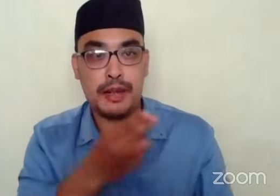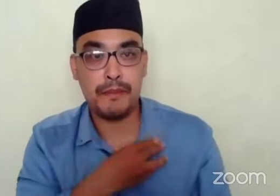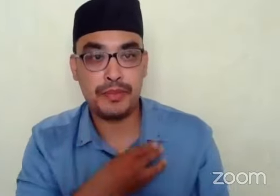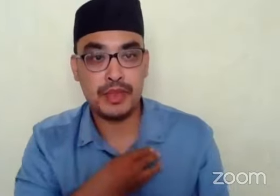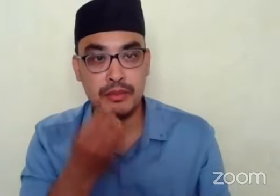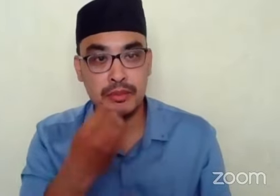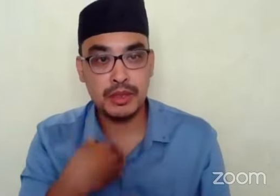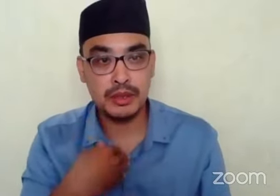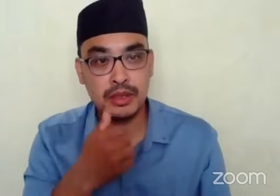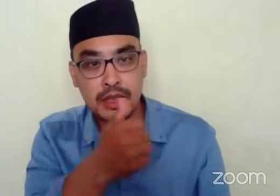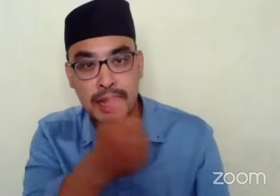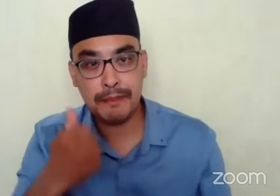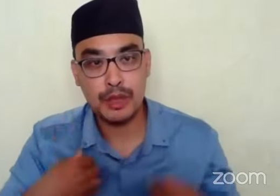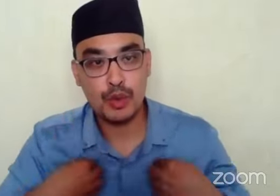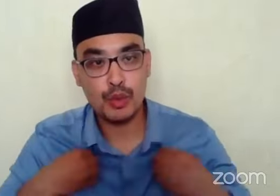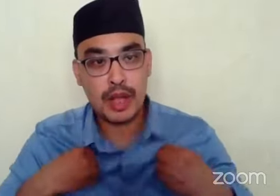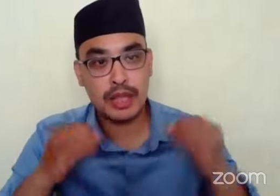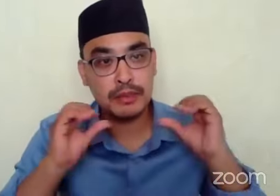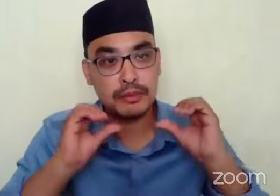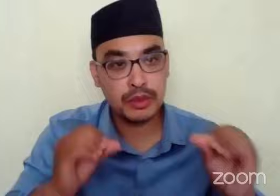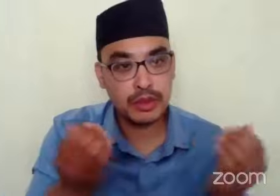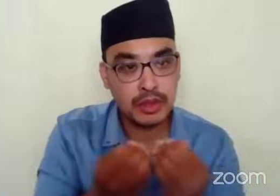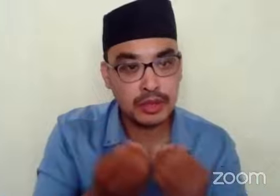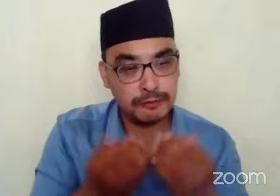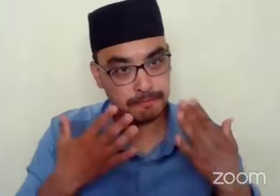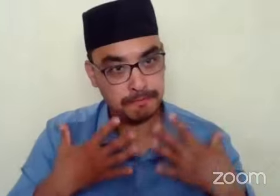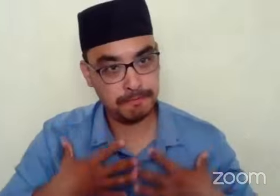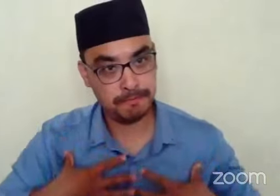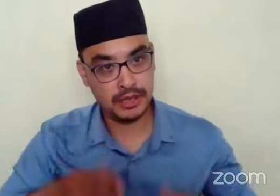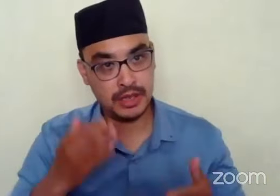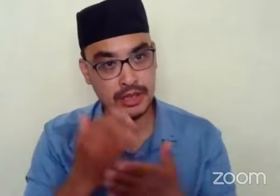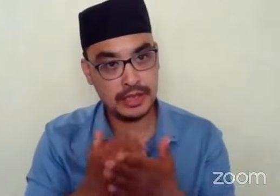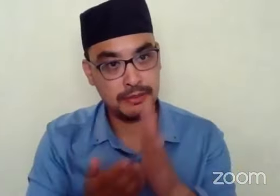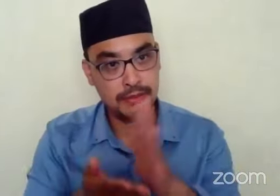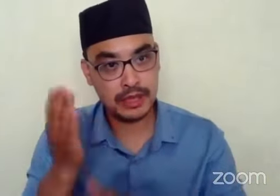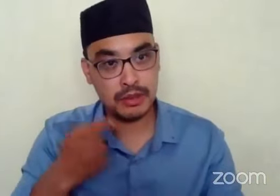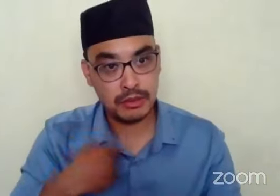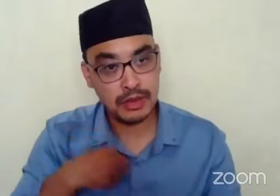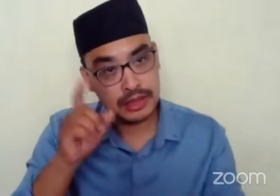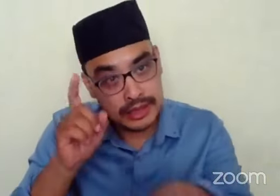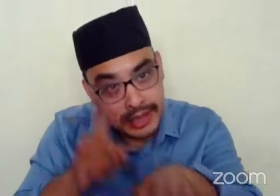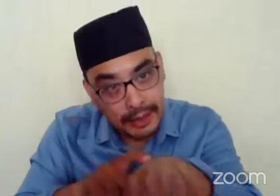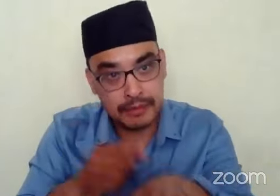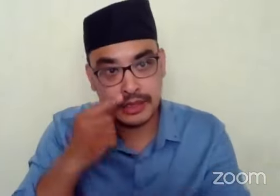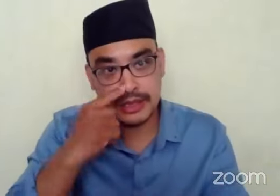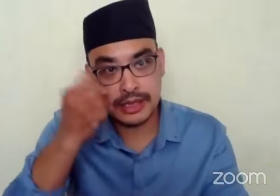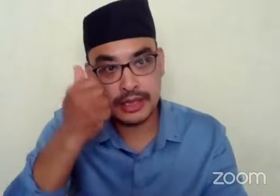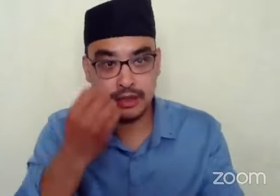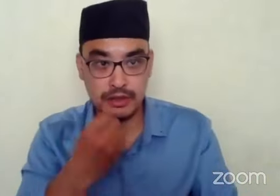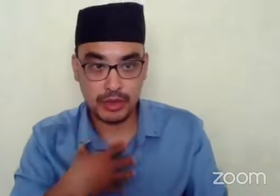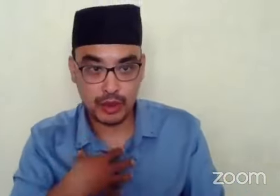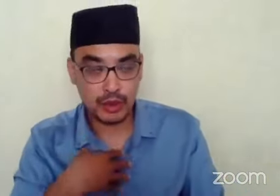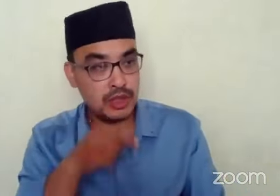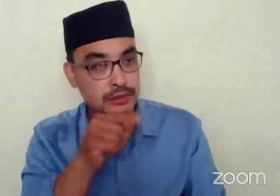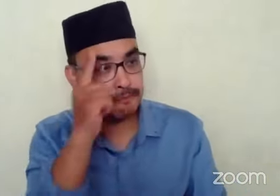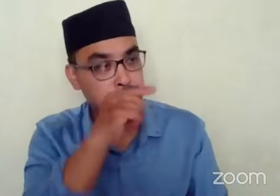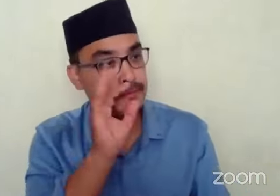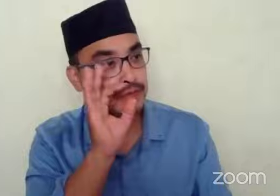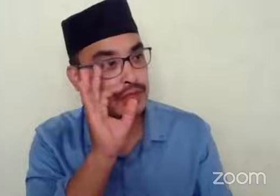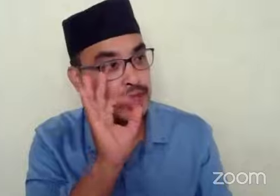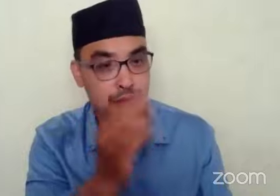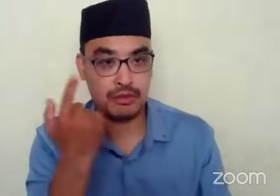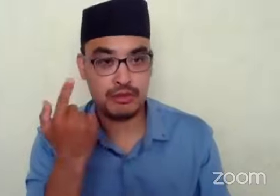राम्रो लुगा लगाएर लेगिज र वान लगाएर कार्यक्रममा जान लागेको थिएँ, त्यही बेला मलाई एकजना दिदीले भन्नुभयो तिमी यति राम्री छौ, तिमीले